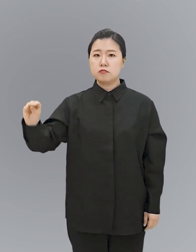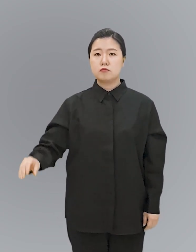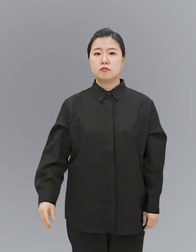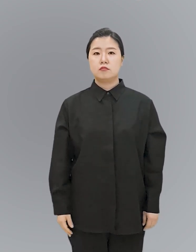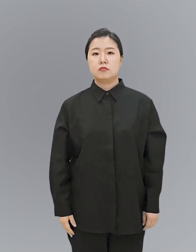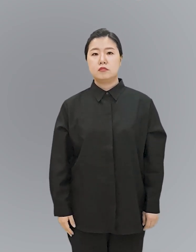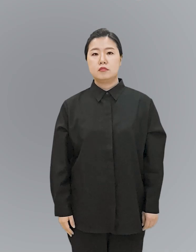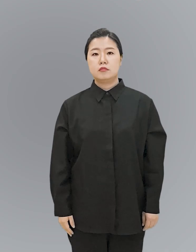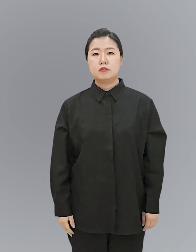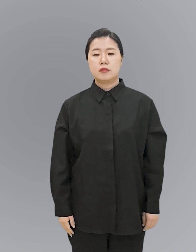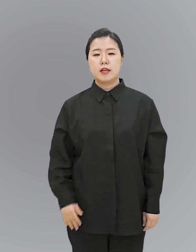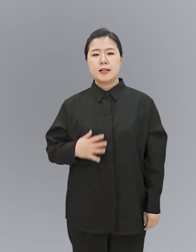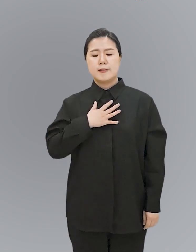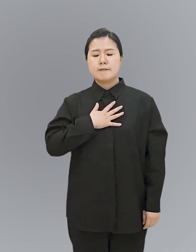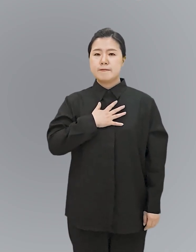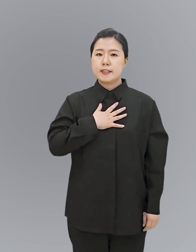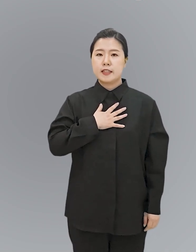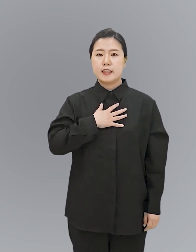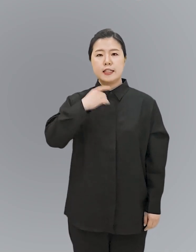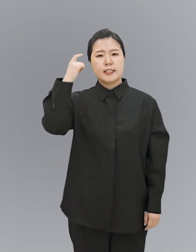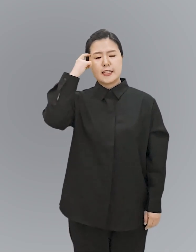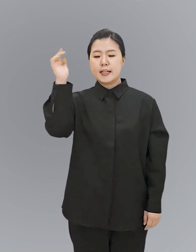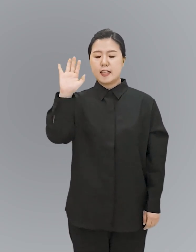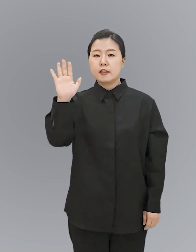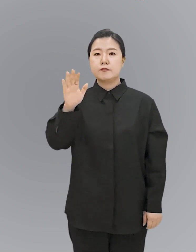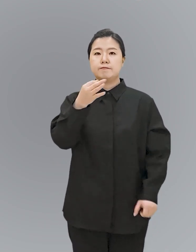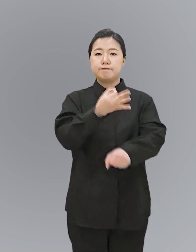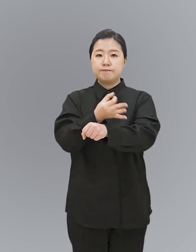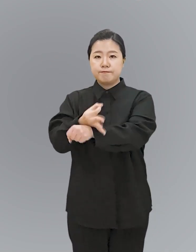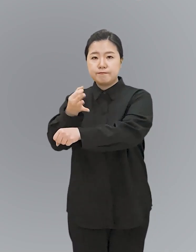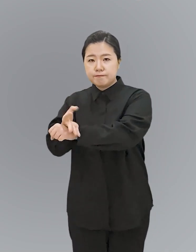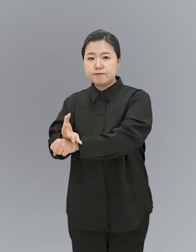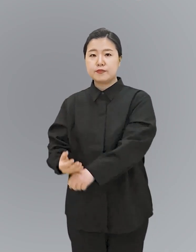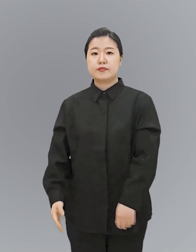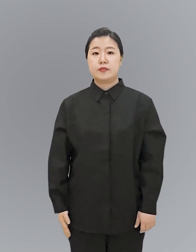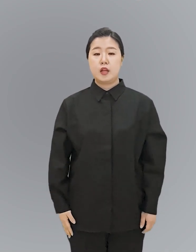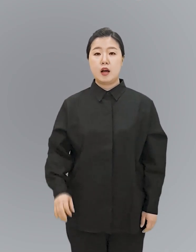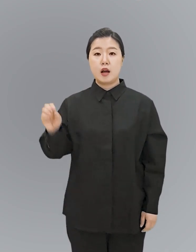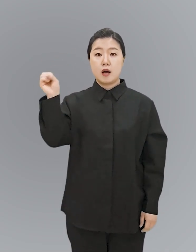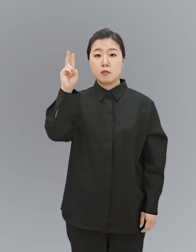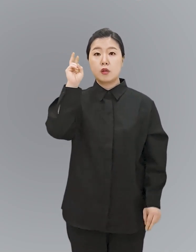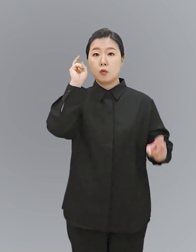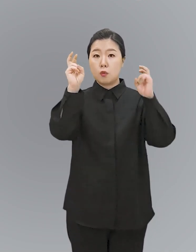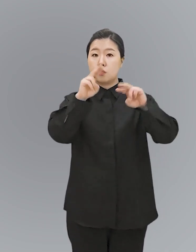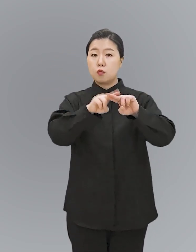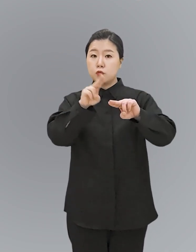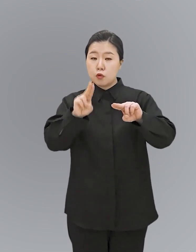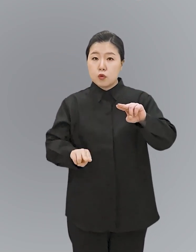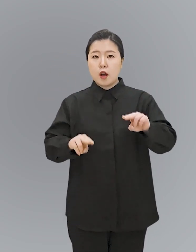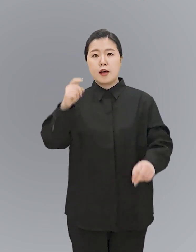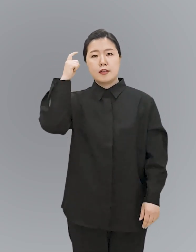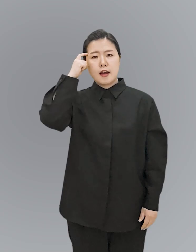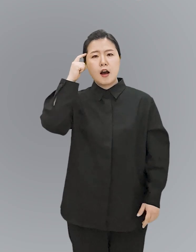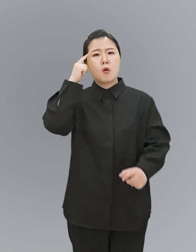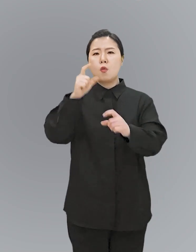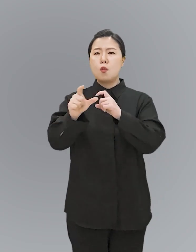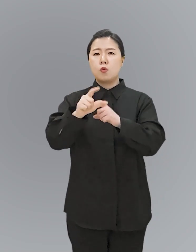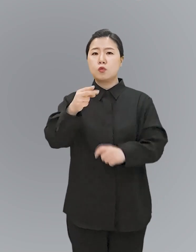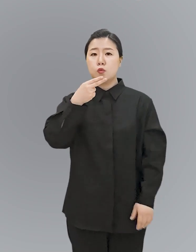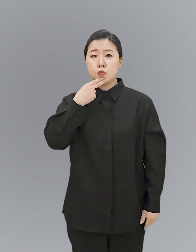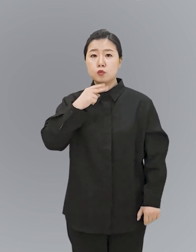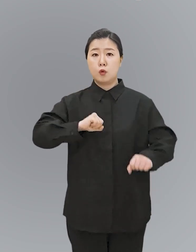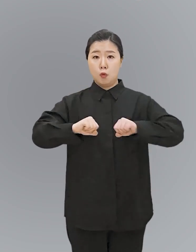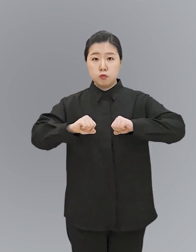나가버린다든지, 충동적인 소비를 한다든지, 갑자기 회사를 그만두는 등 충동적인 행동을